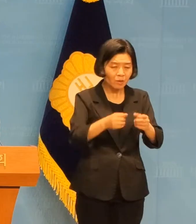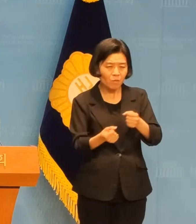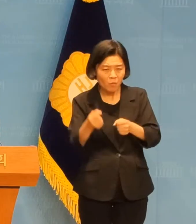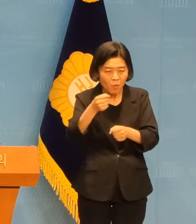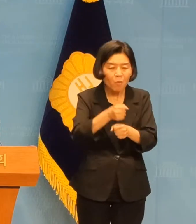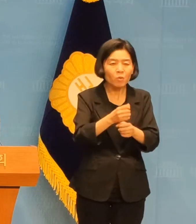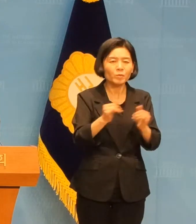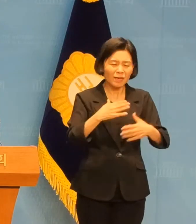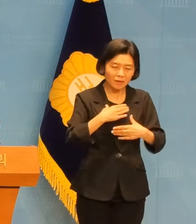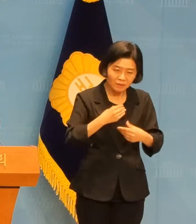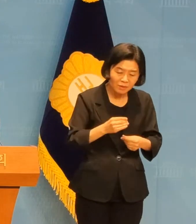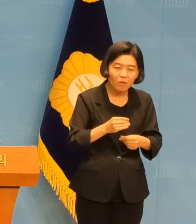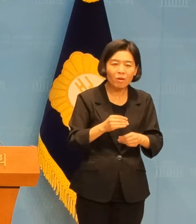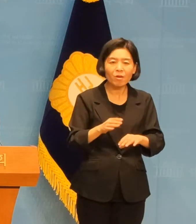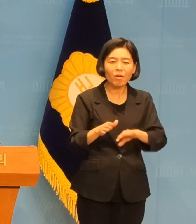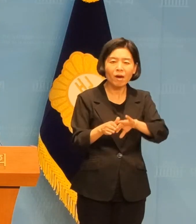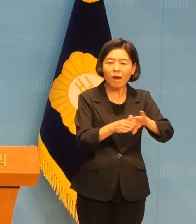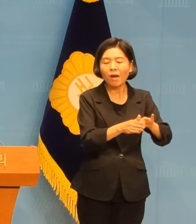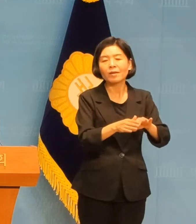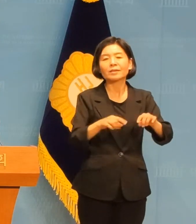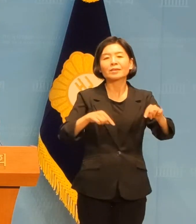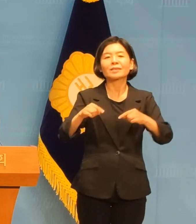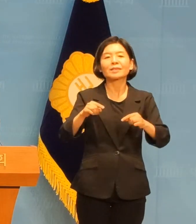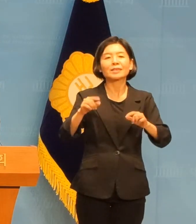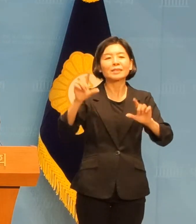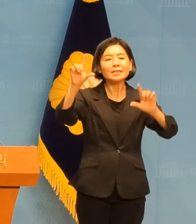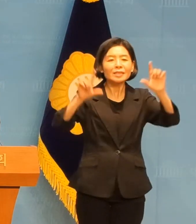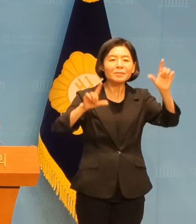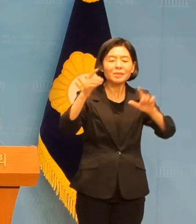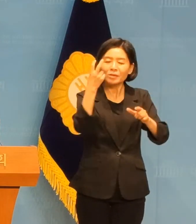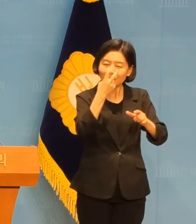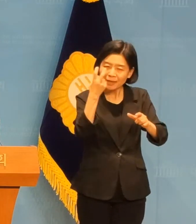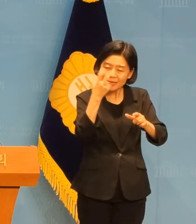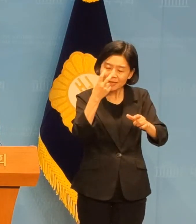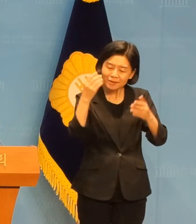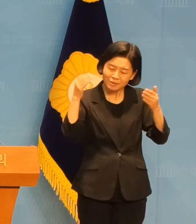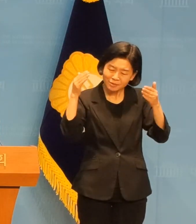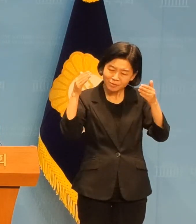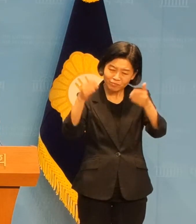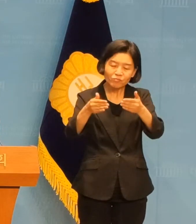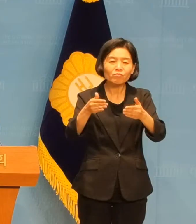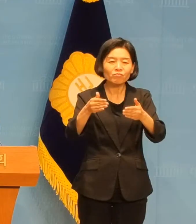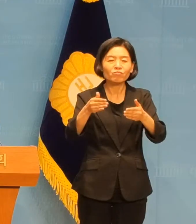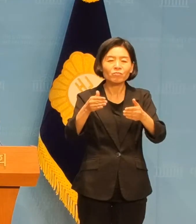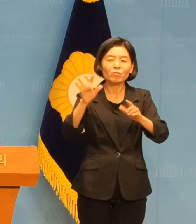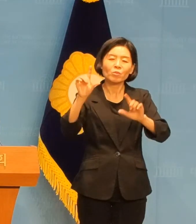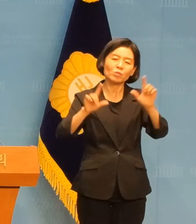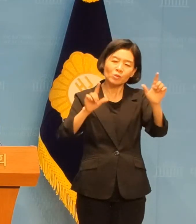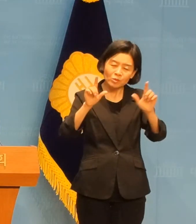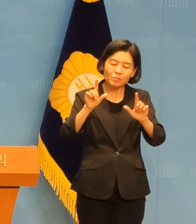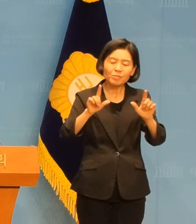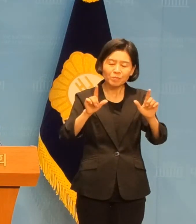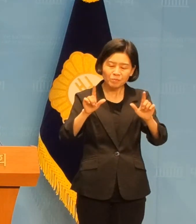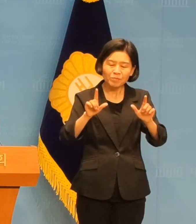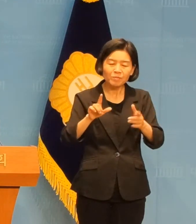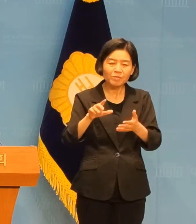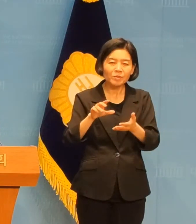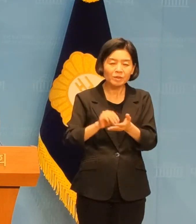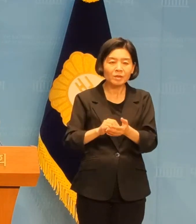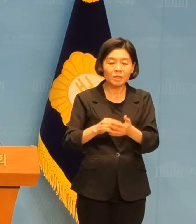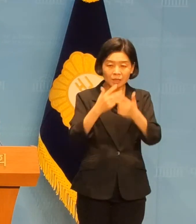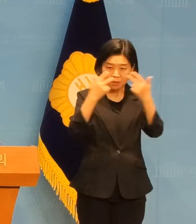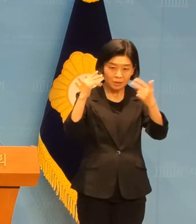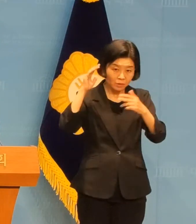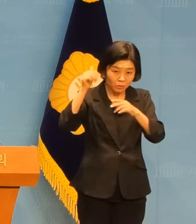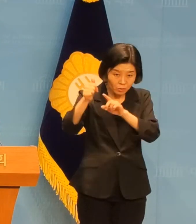안전보다는 정치적 이미지 관리에 몰두하는 지도자의 민낯이었습니다. 이재명